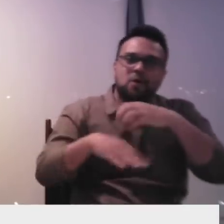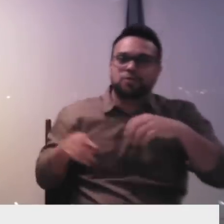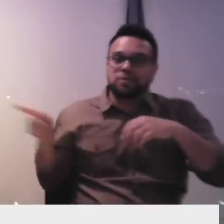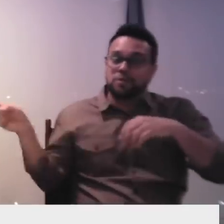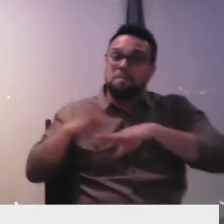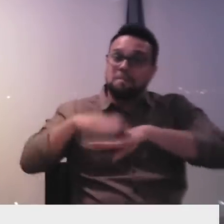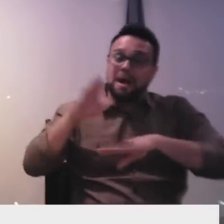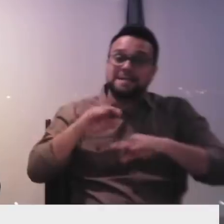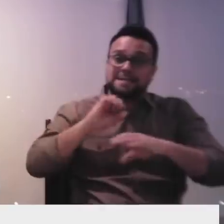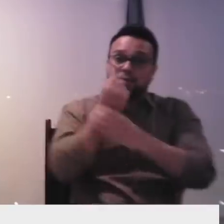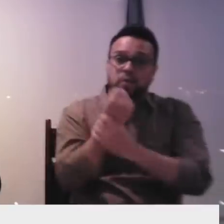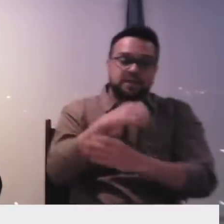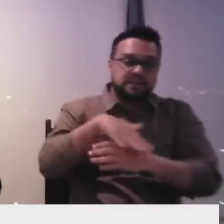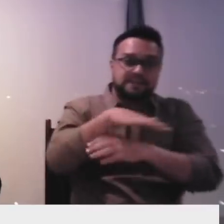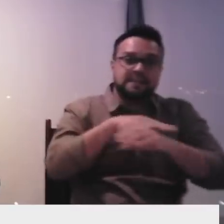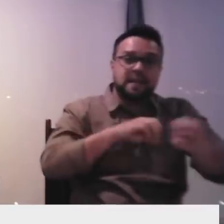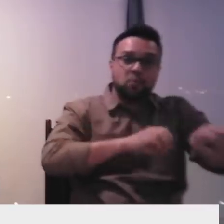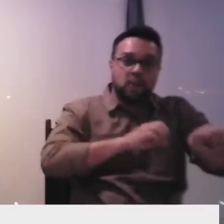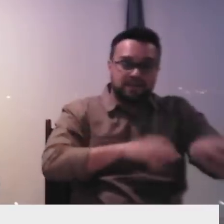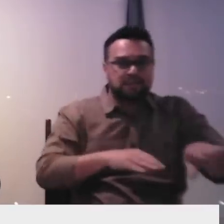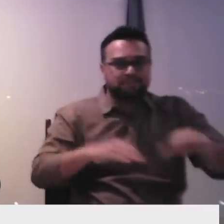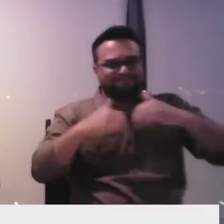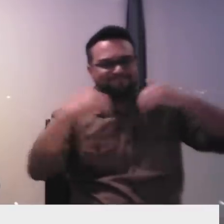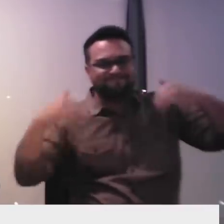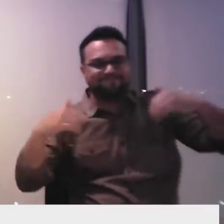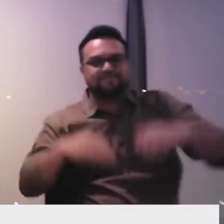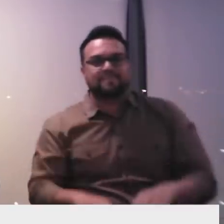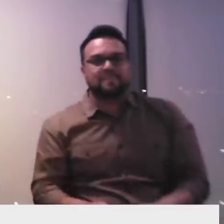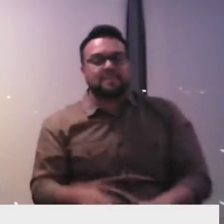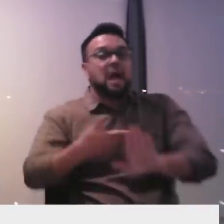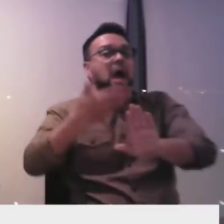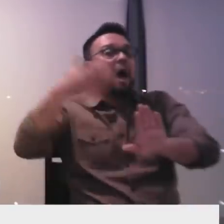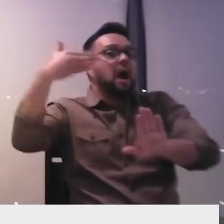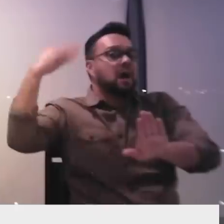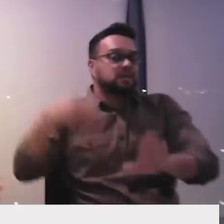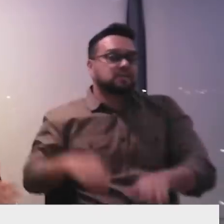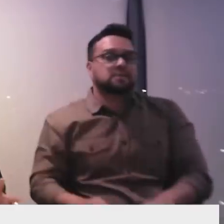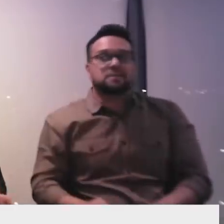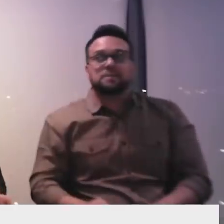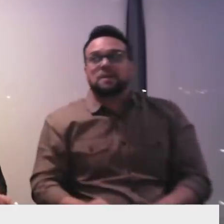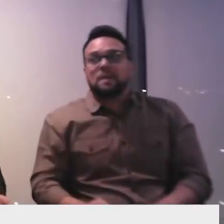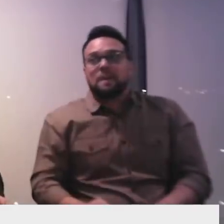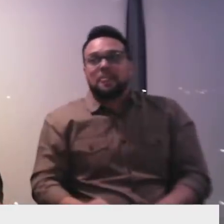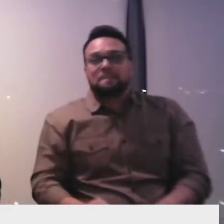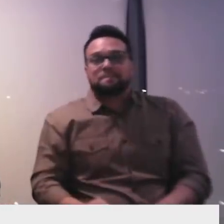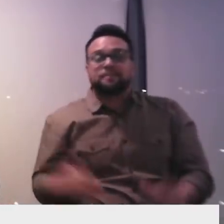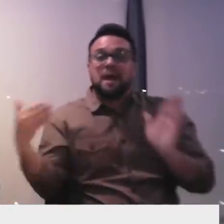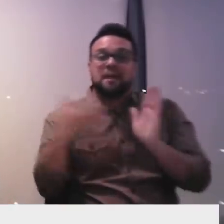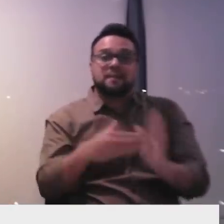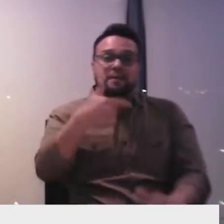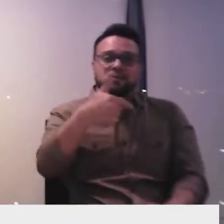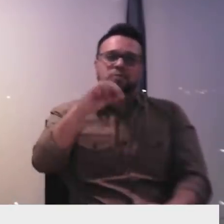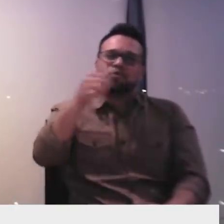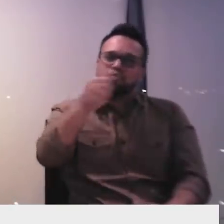relações exteriores, sim, educação. Havia, tá. É, e tem, naquela época eu acompanhava, nos últimos, até